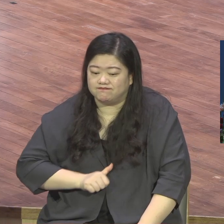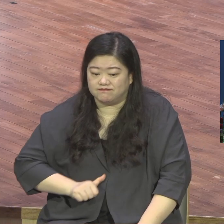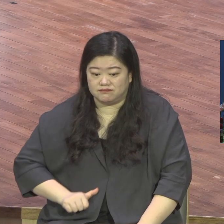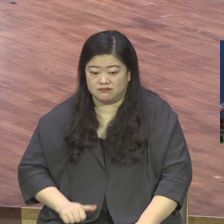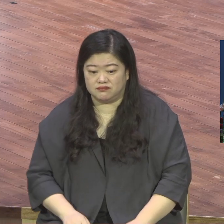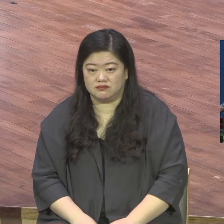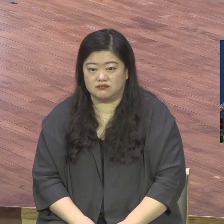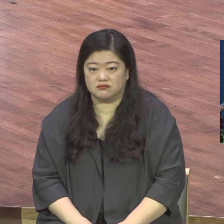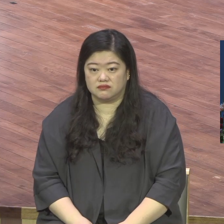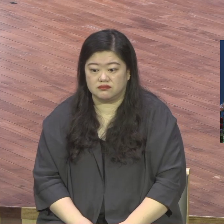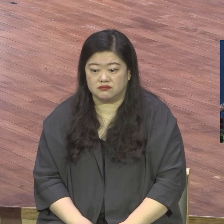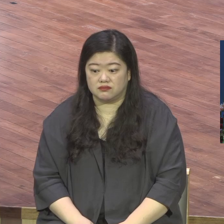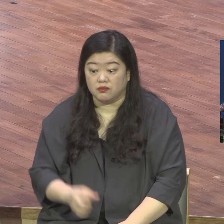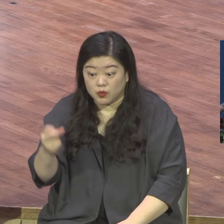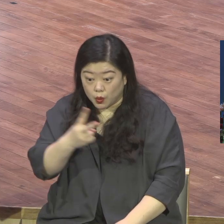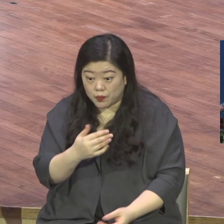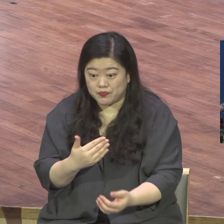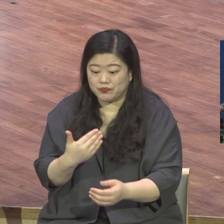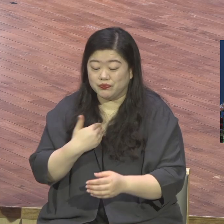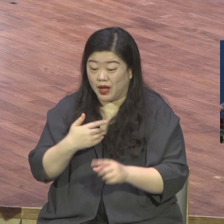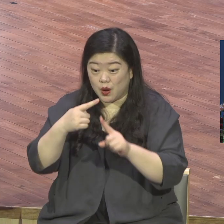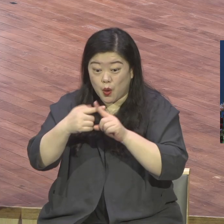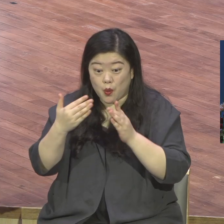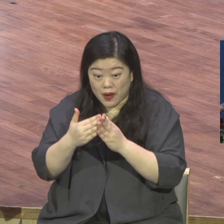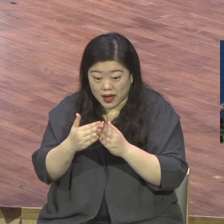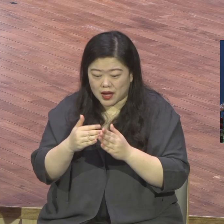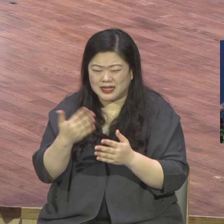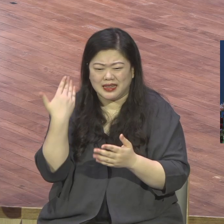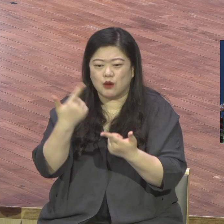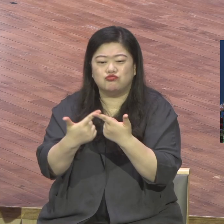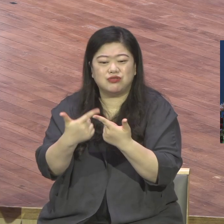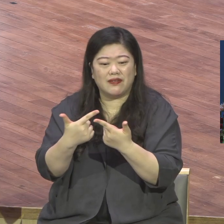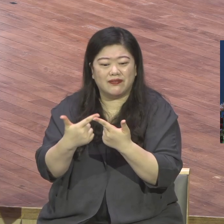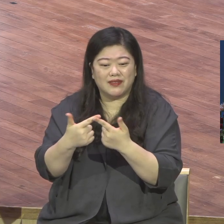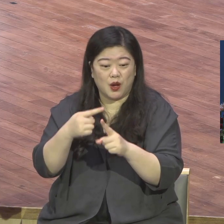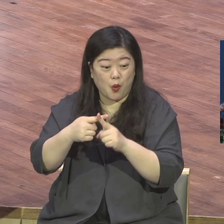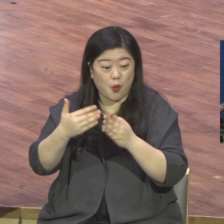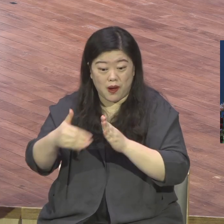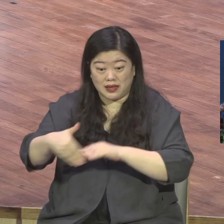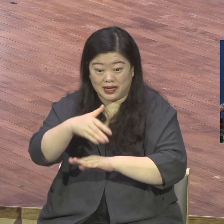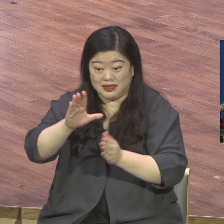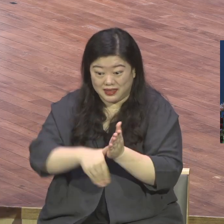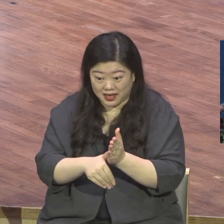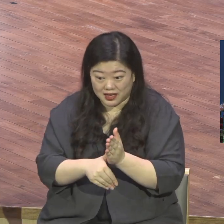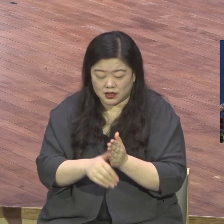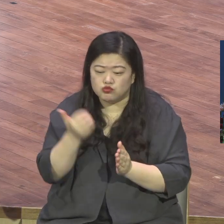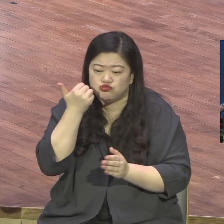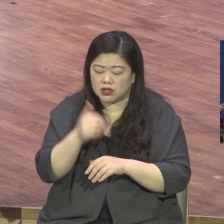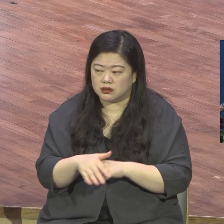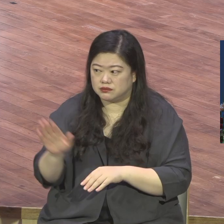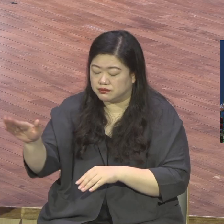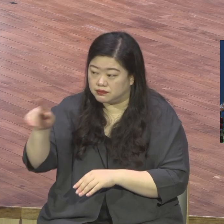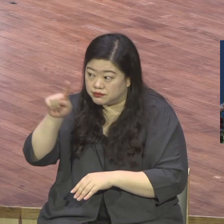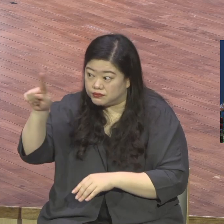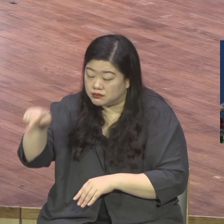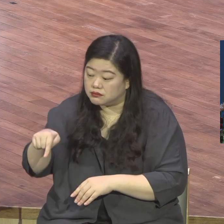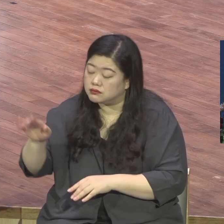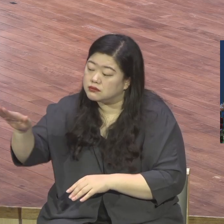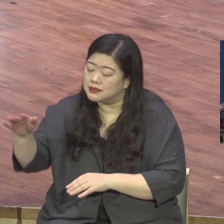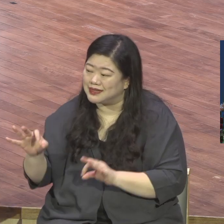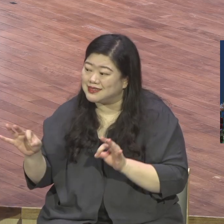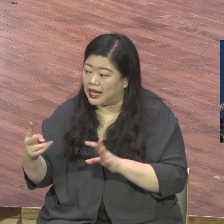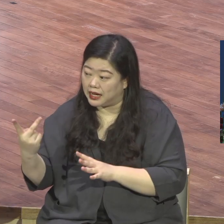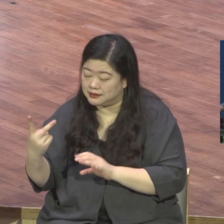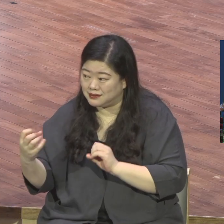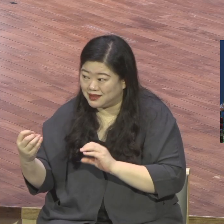말해요. 좀 봅시다 하더니 우리 교회 우리 수영로교 옛날에 당신 같이 막 전도한다고 막 교회 부흥 일으킨다 하더니